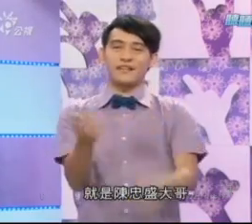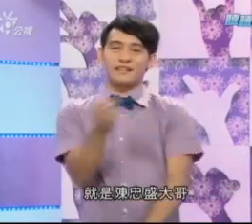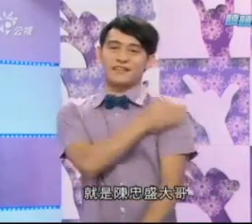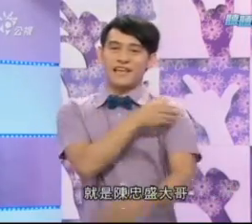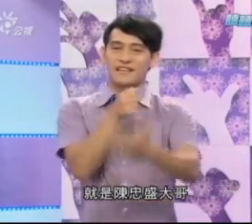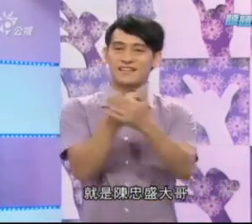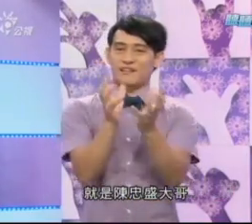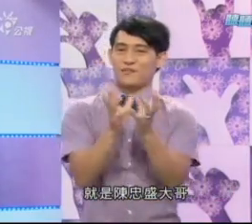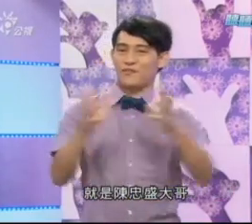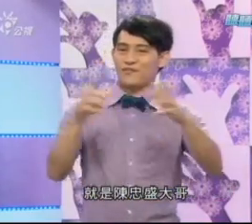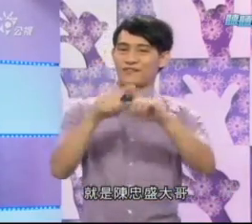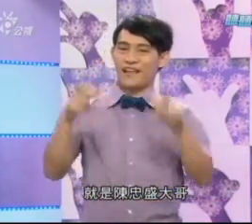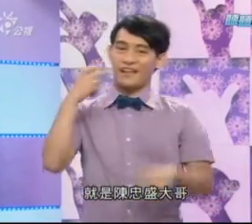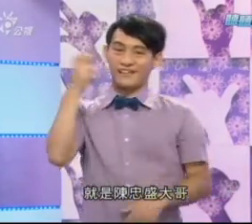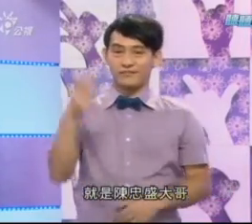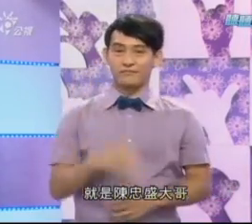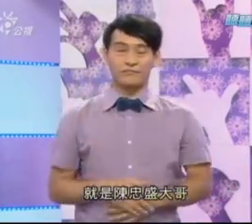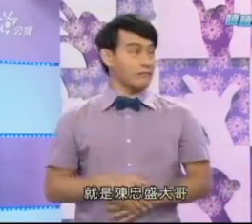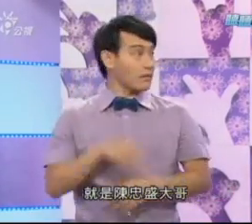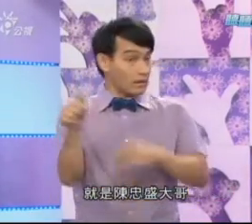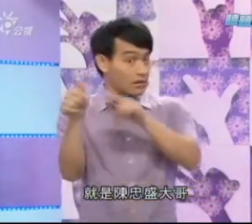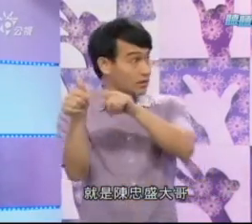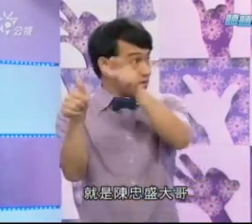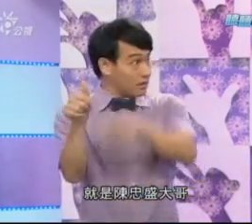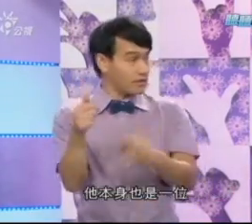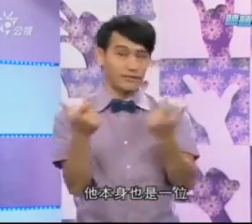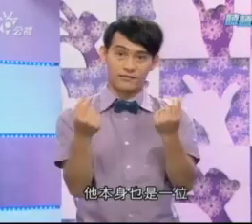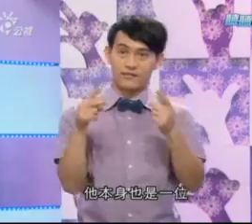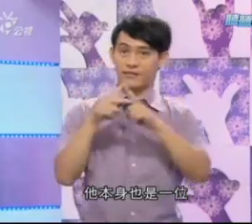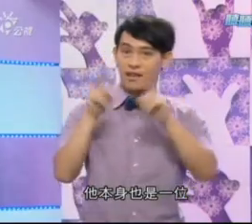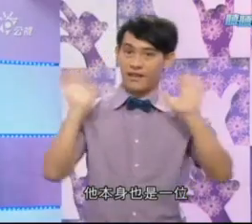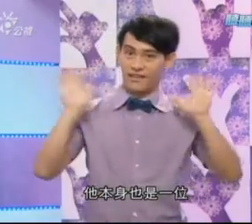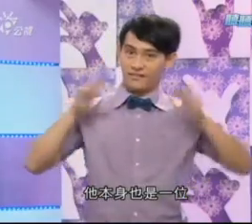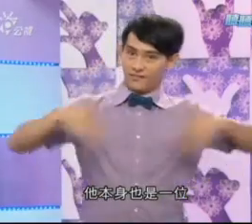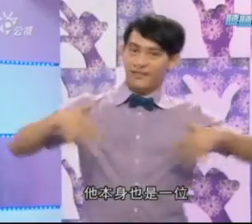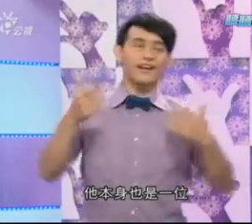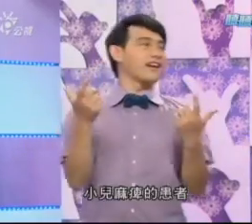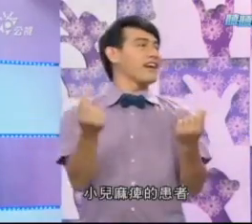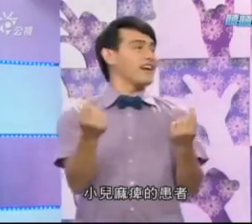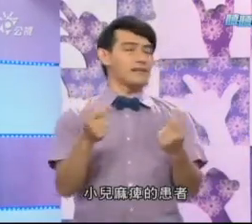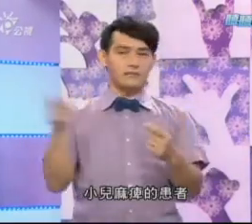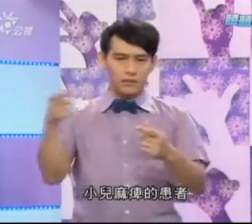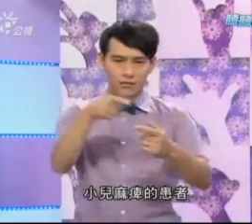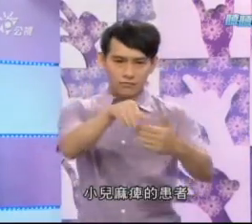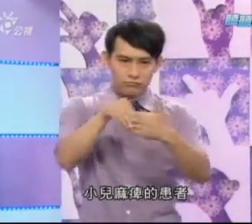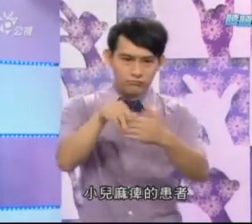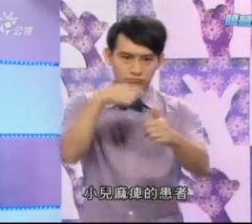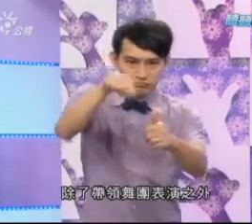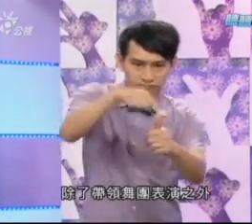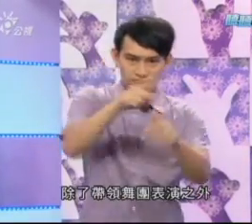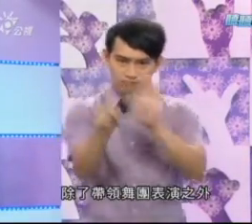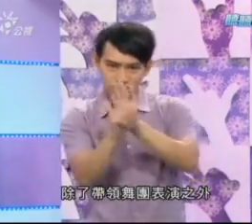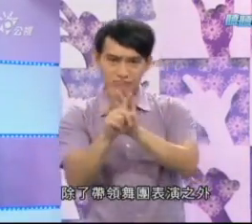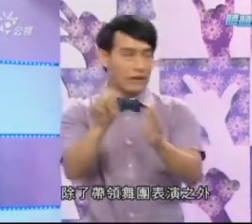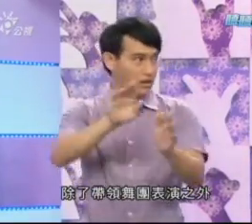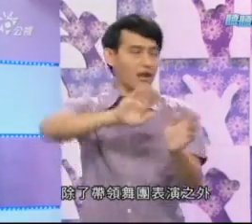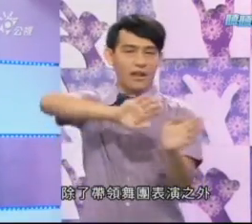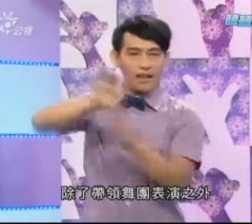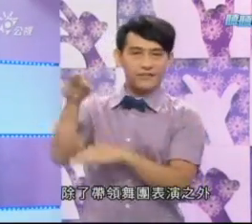是陈忠胜大哥。他本身呢也是一位小儿麻痹的患者，除了带领舞团表演之